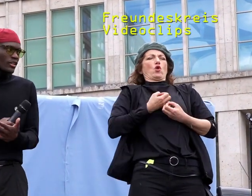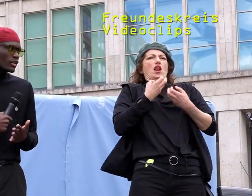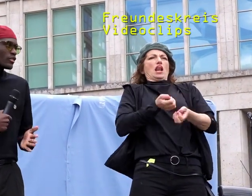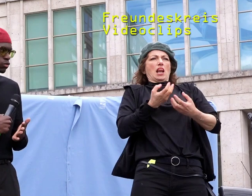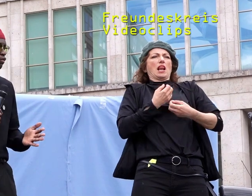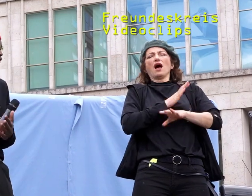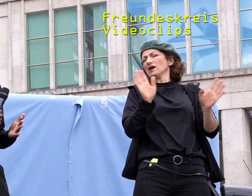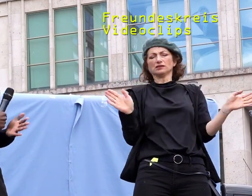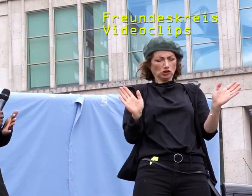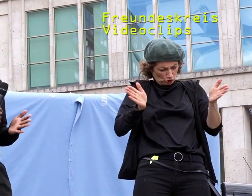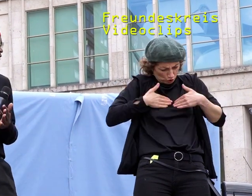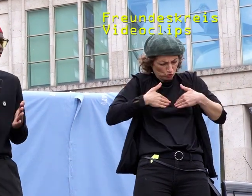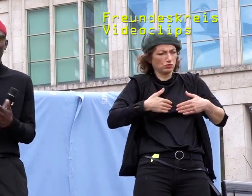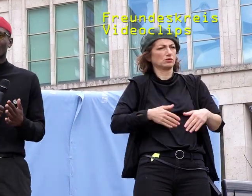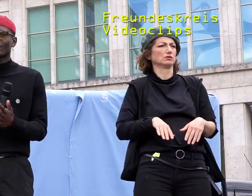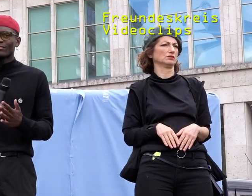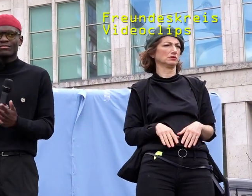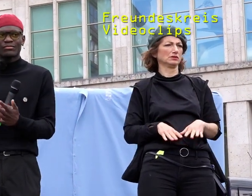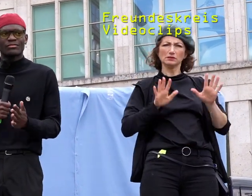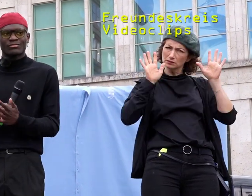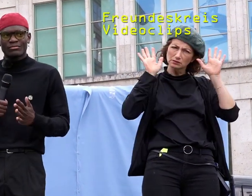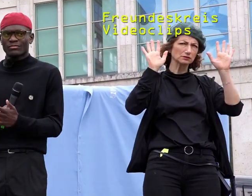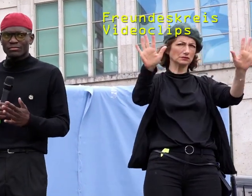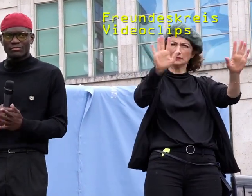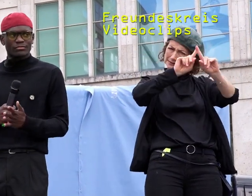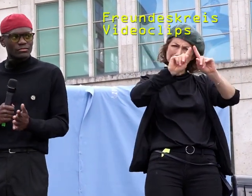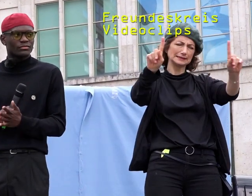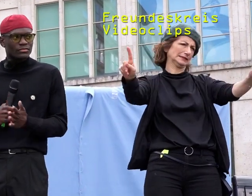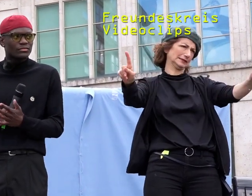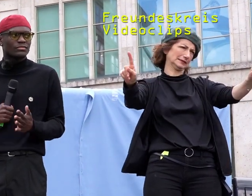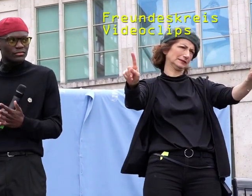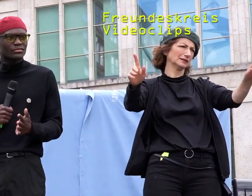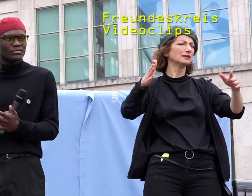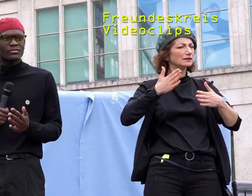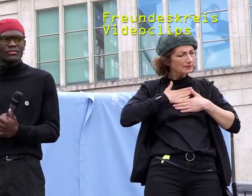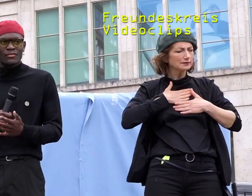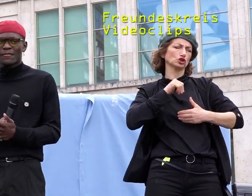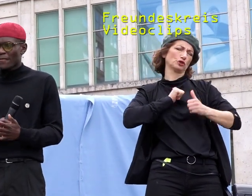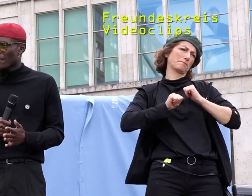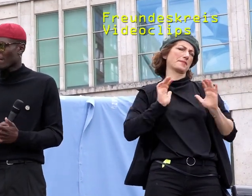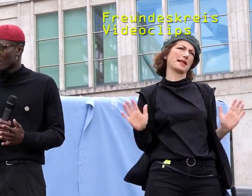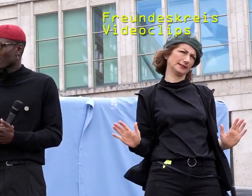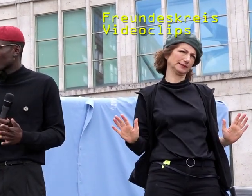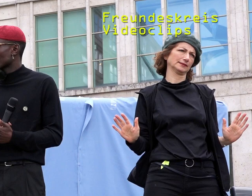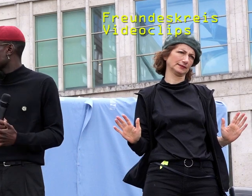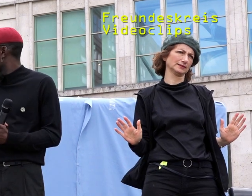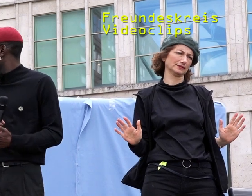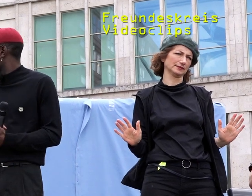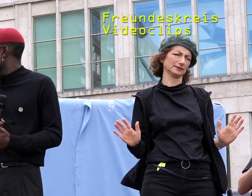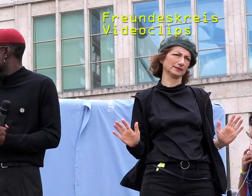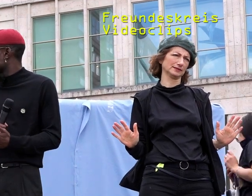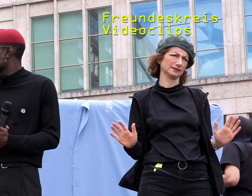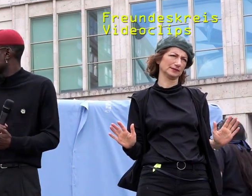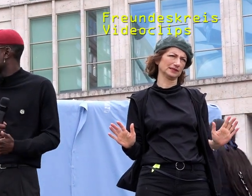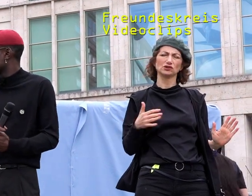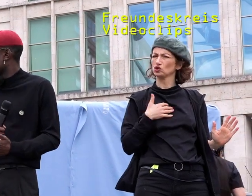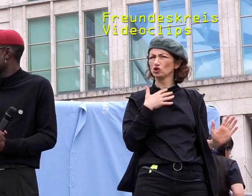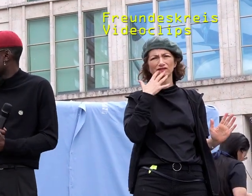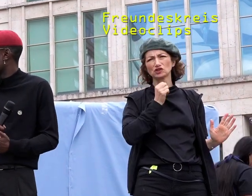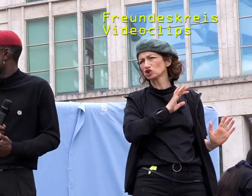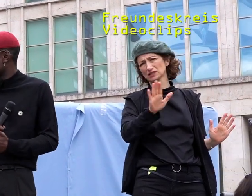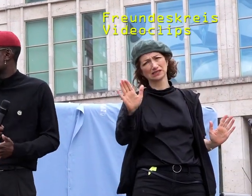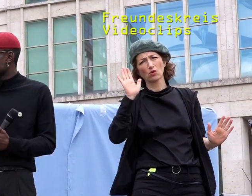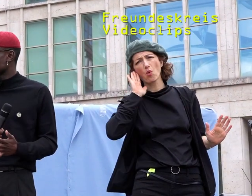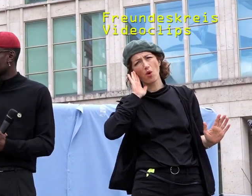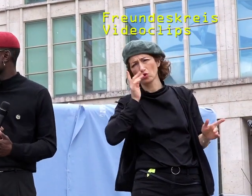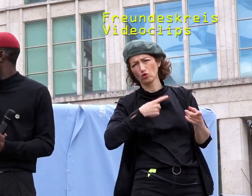Es ist nicht euer Schmerz, um den es hier geht. Es ist unser Schmerz. Und wir möchten nicht mehr